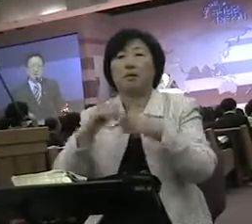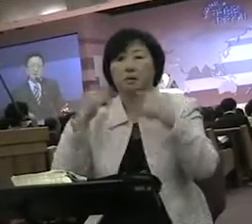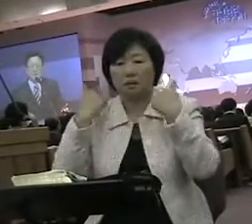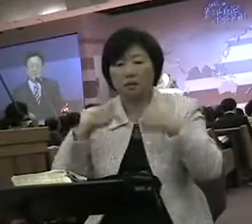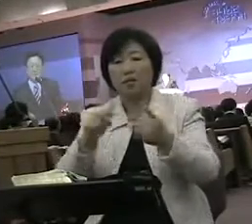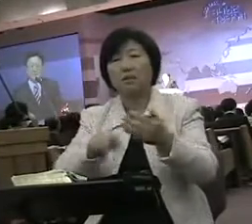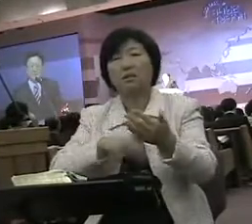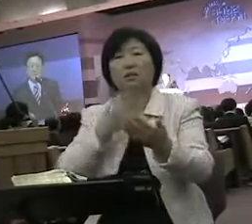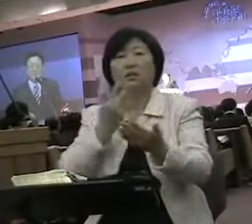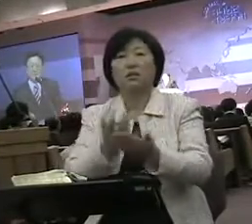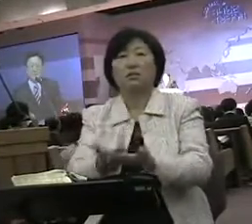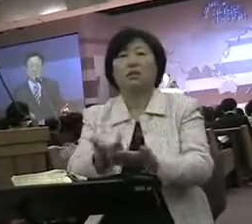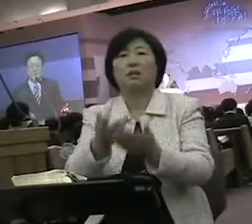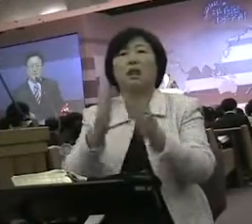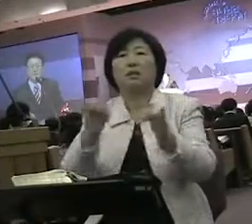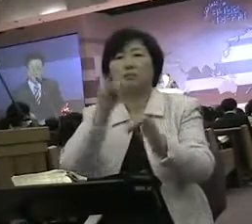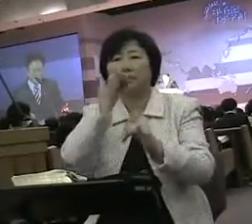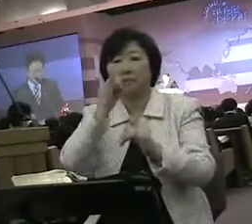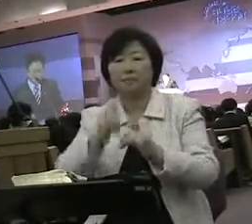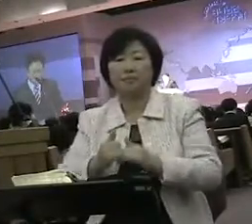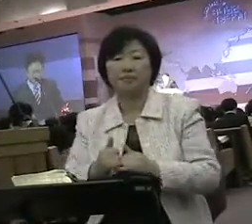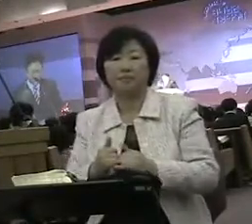있어요.